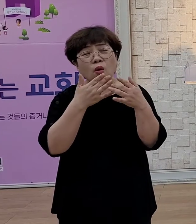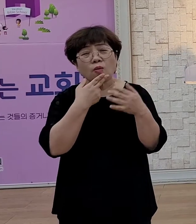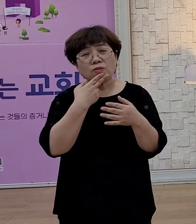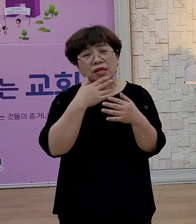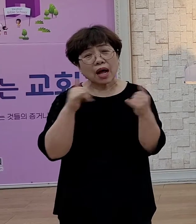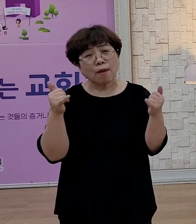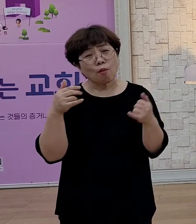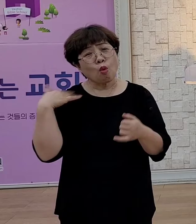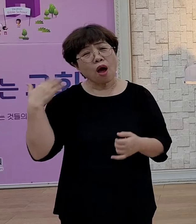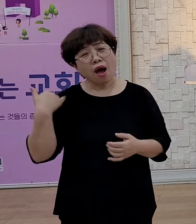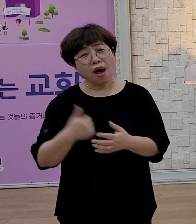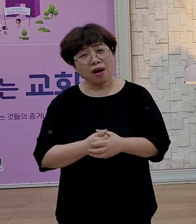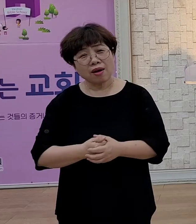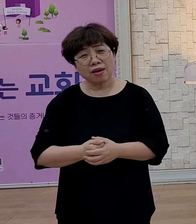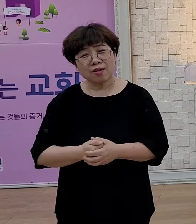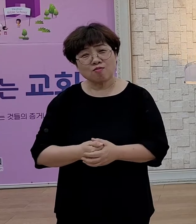모릅니다.